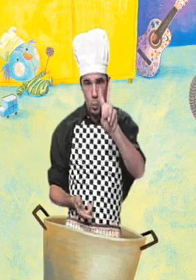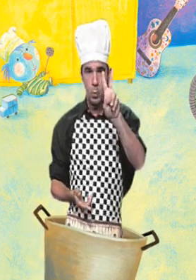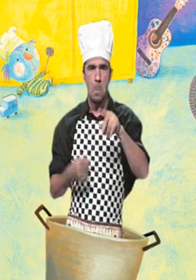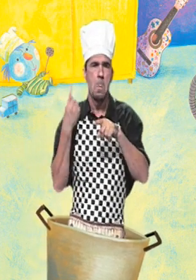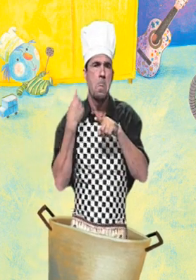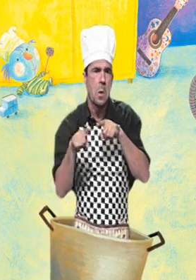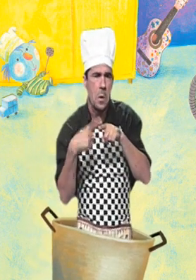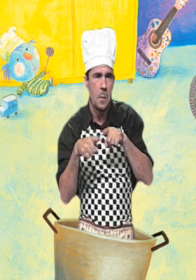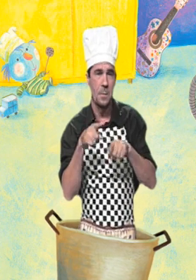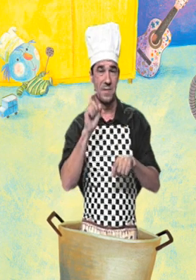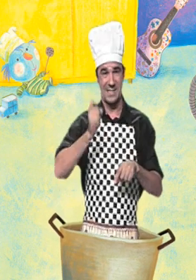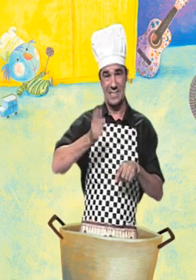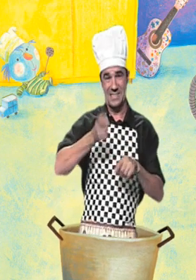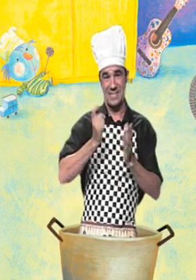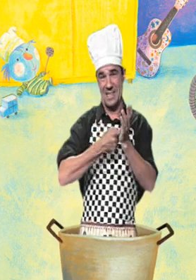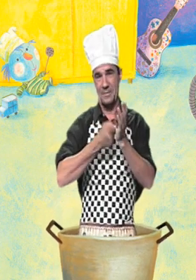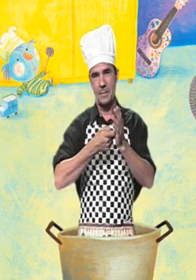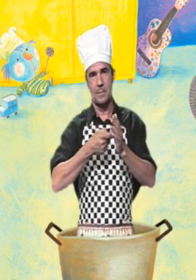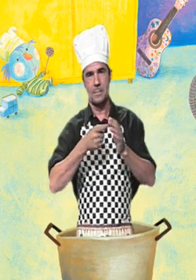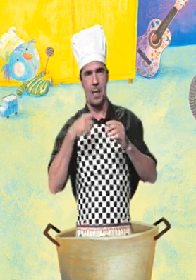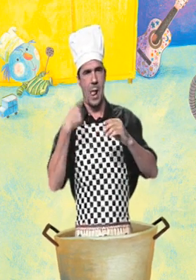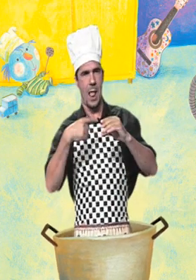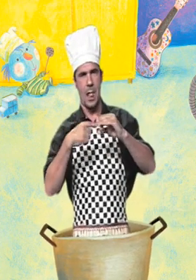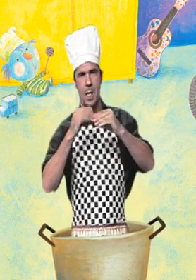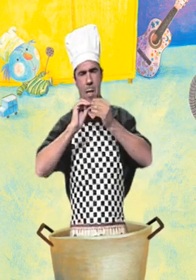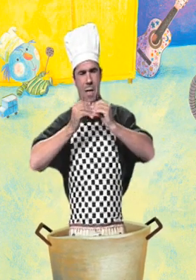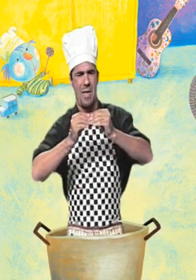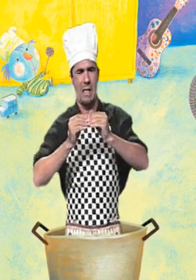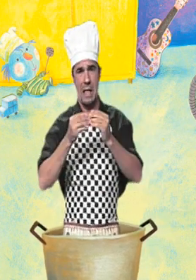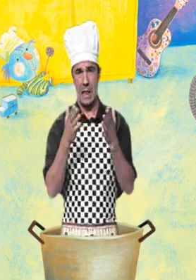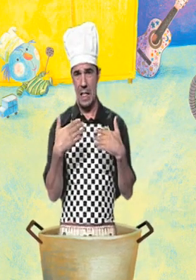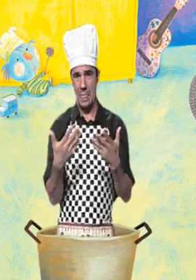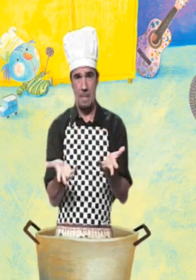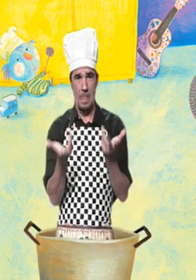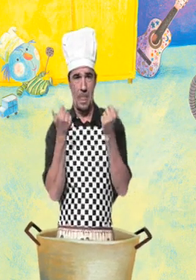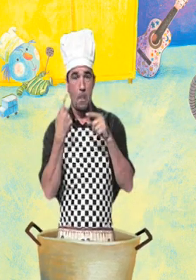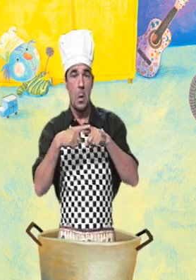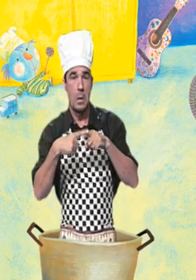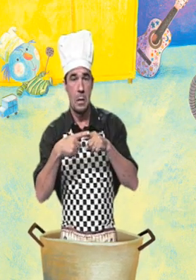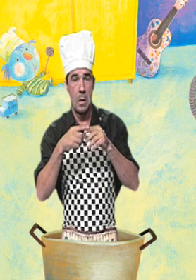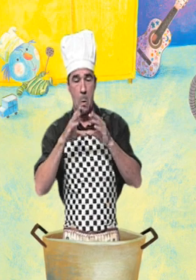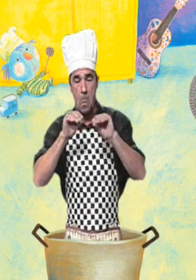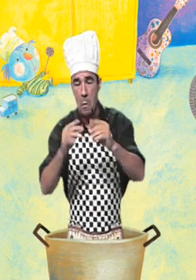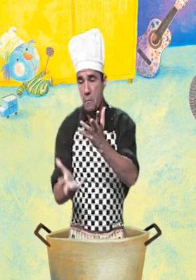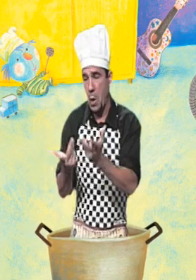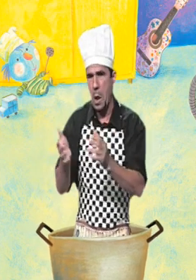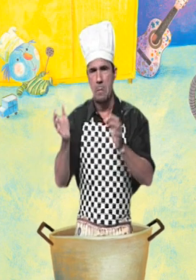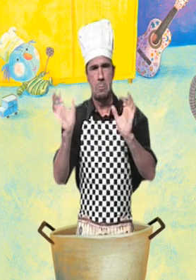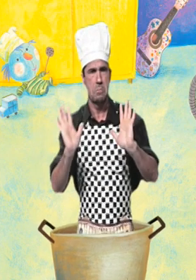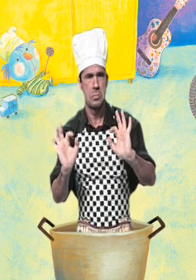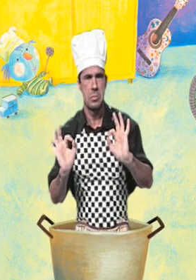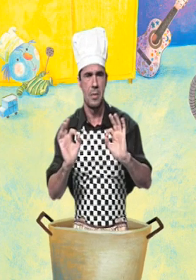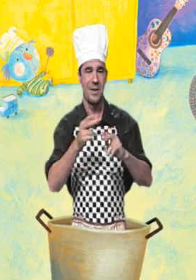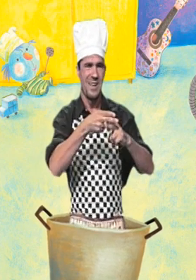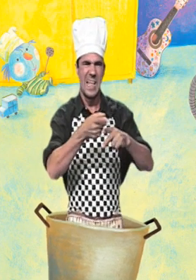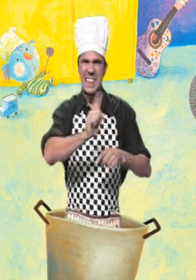Perquè en Xim tenia molta tirada a fer-les. Perquè no calia fer servir ni els fogons ni